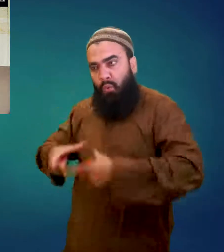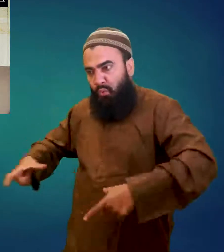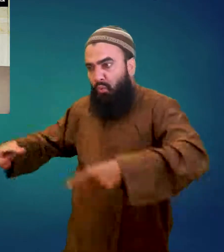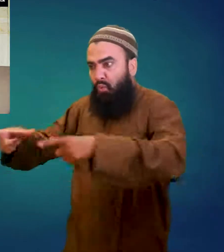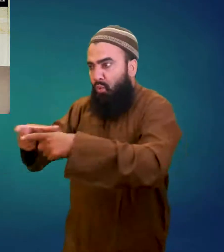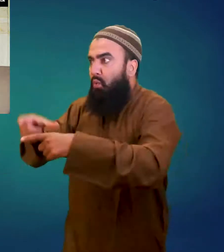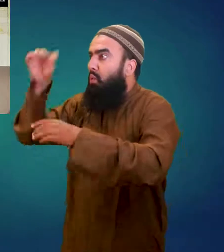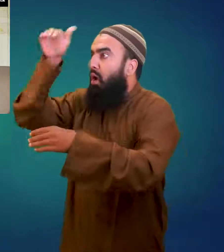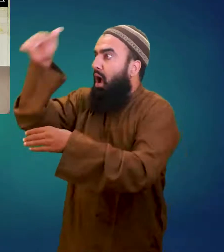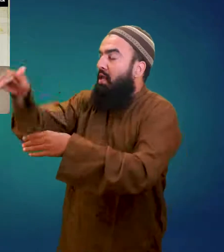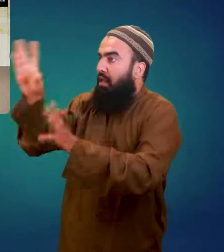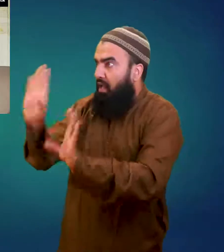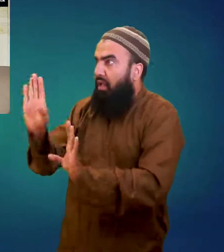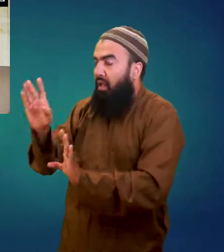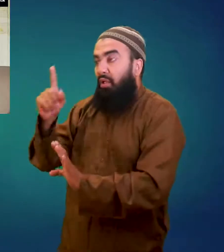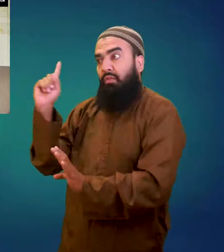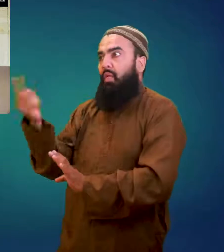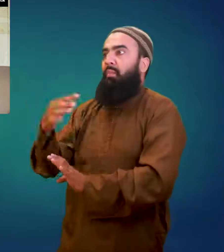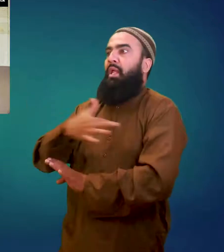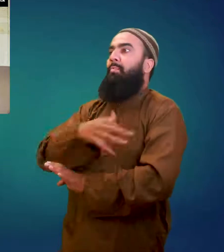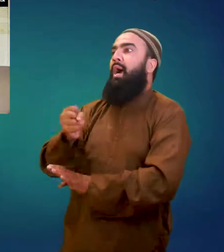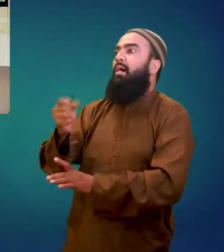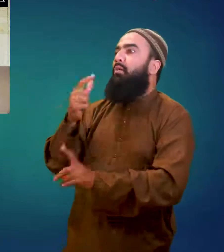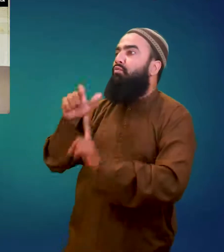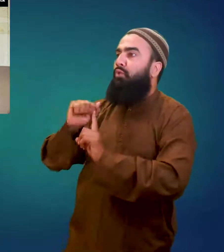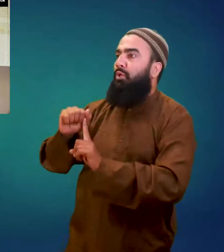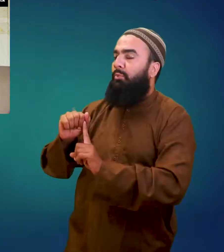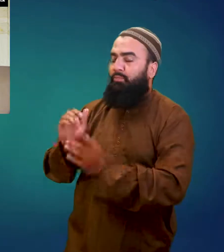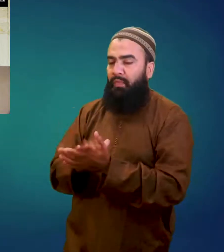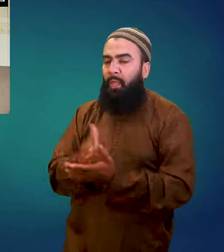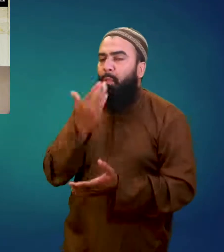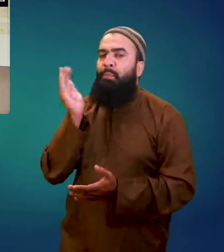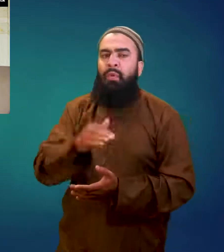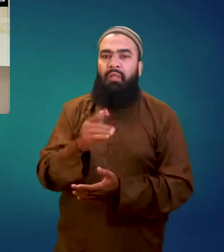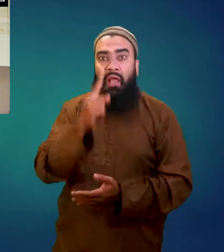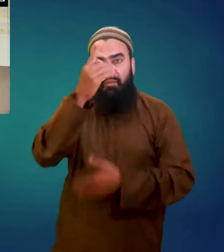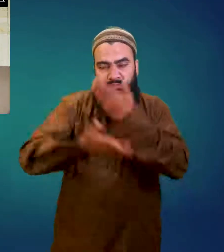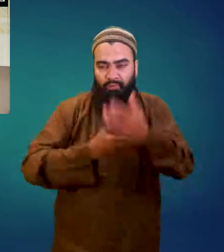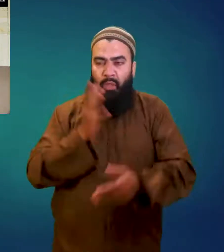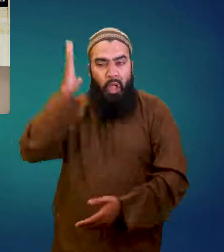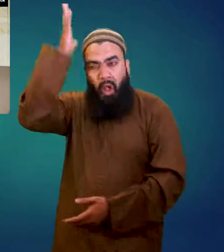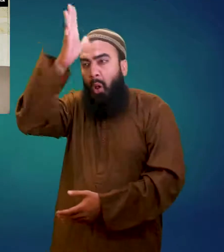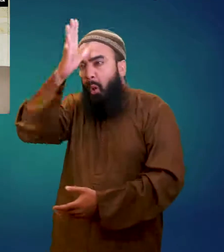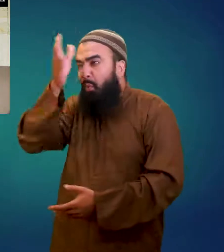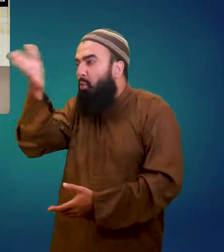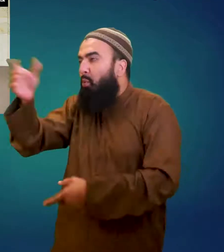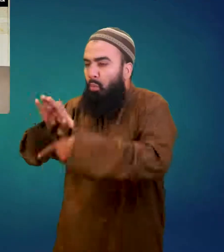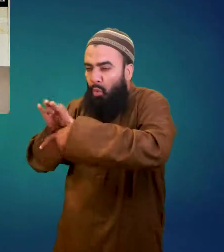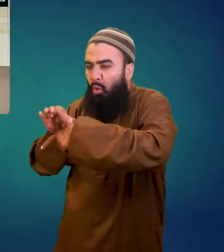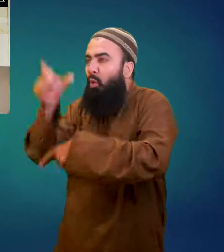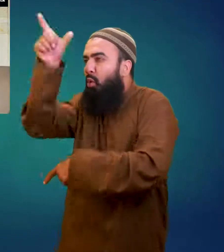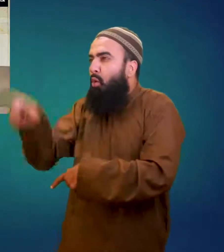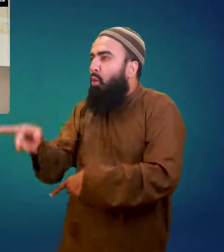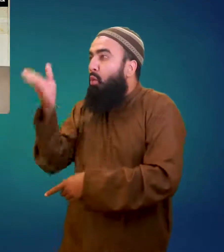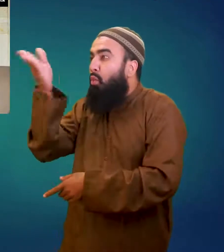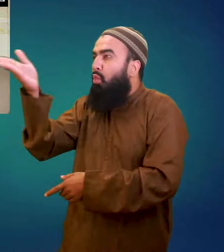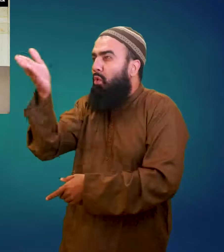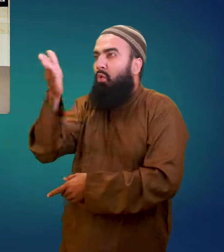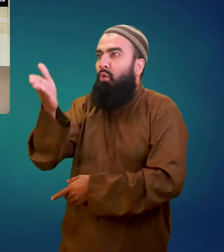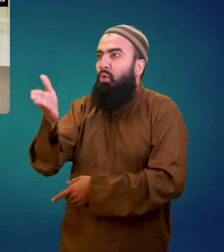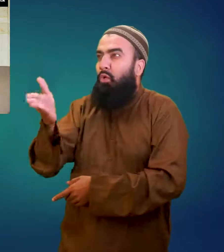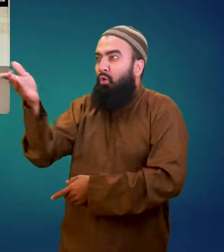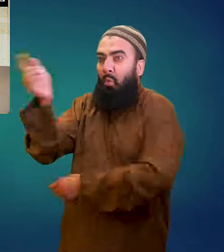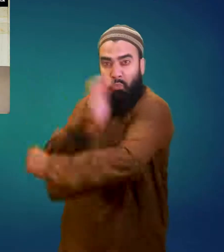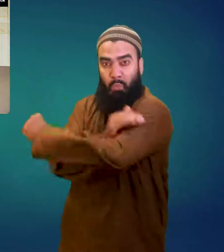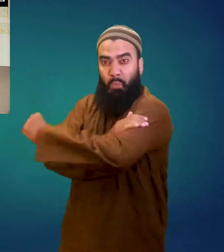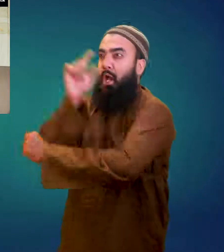اور طاقت میں تم سے بڑے ہوئے ہیں، مگر قرآن سن کر ان کا دل بھی موم ہو گیا اور وہ